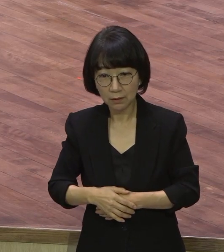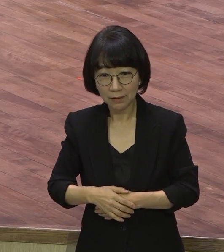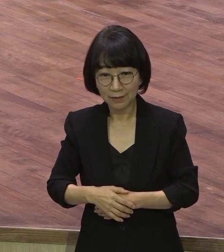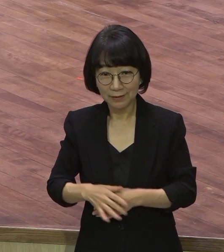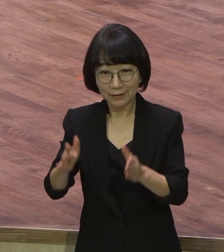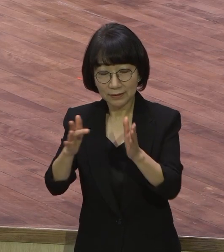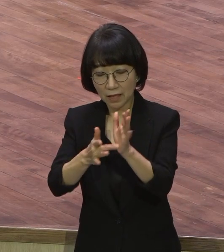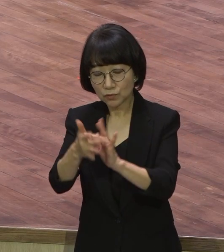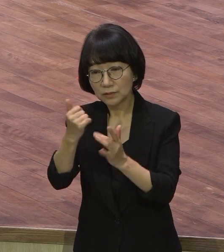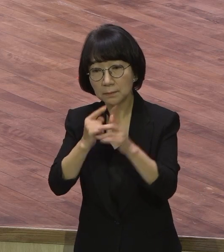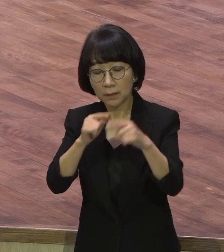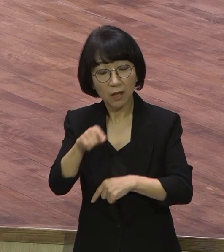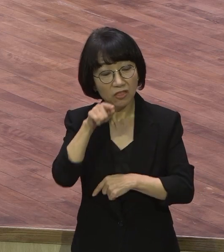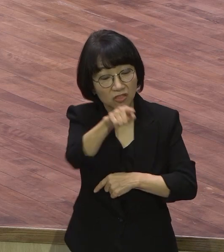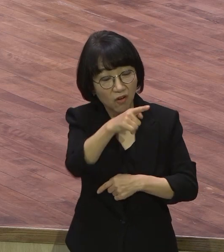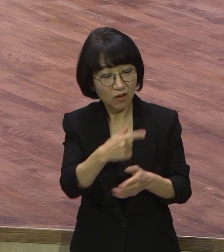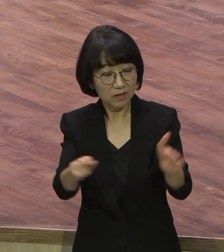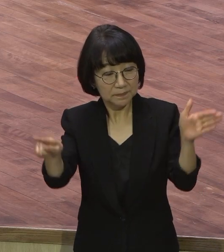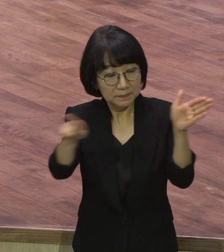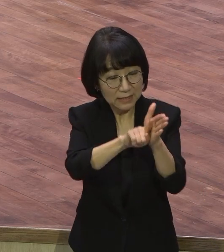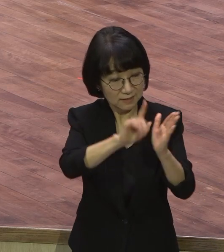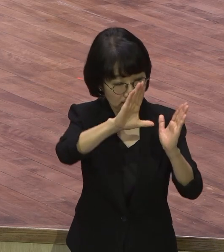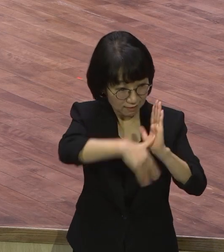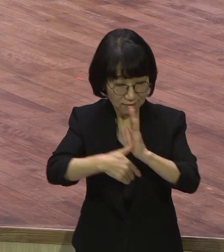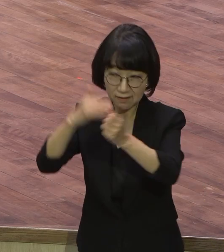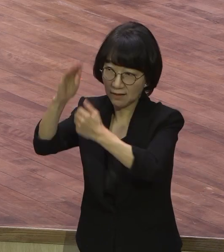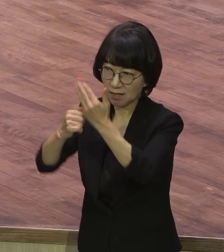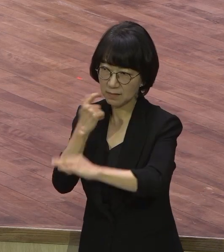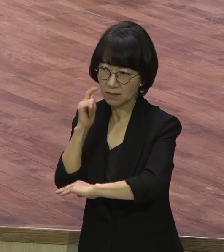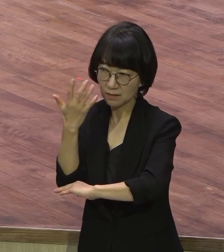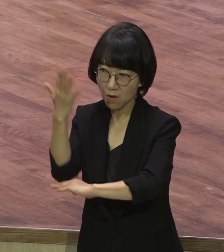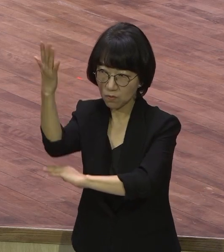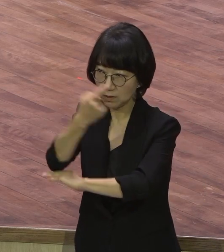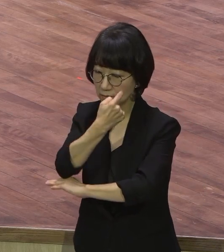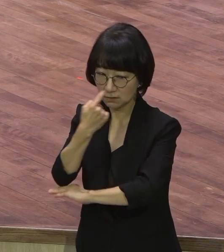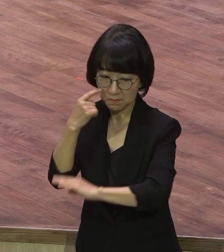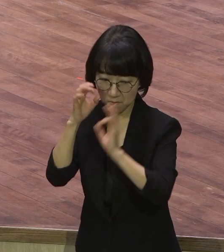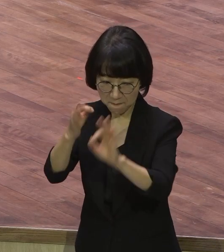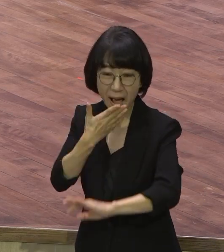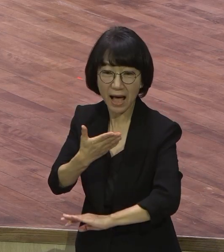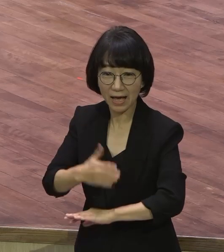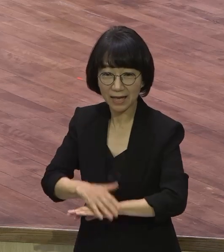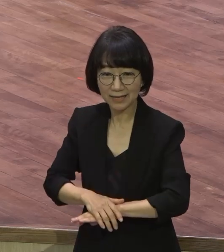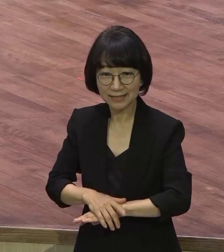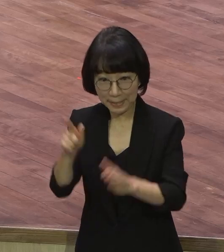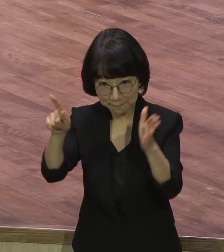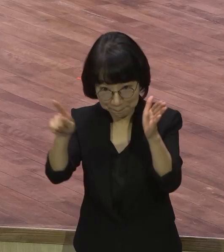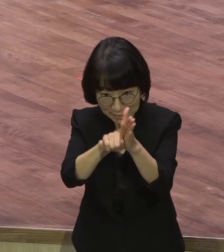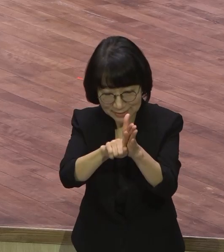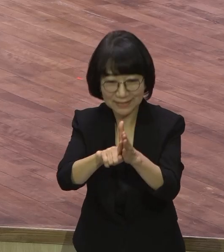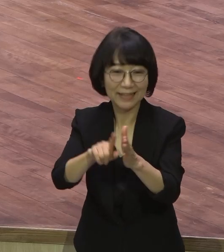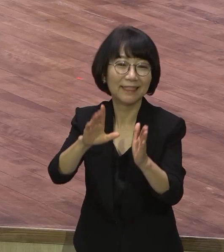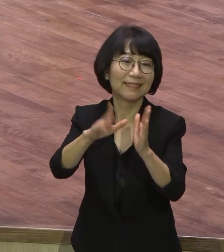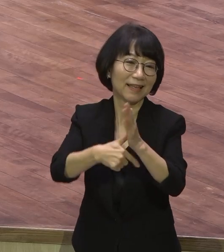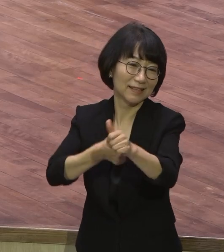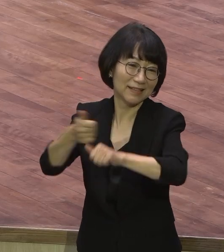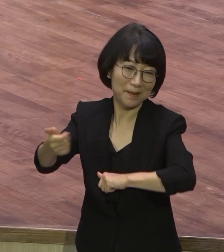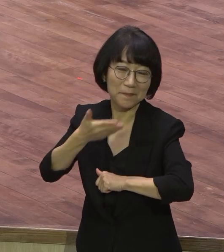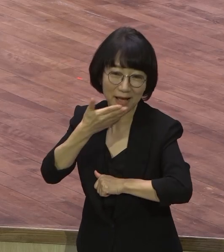믿으면 너 믿으면 하나님 광고 보리라 믿음이 이깁니다. 세상